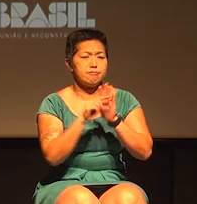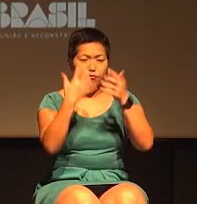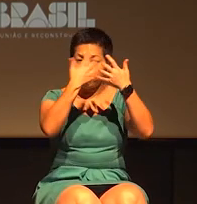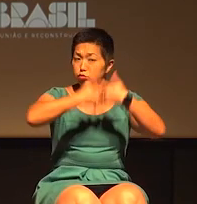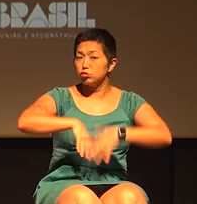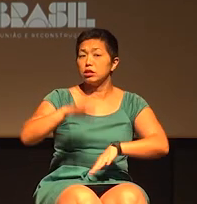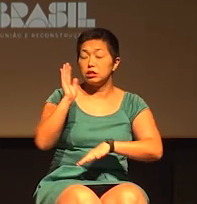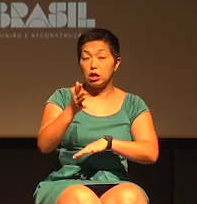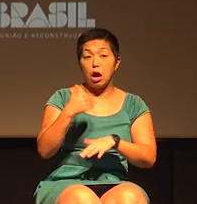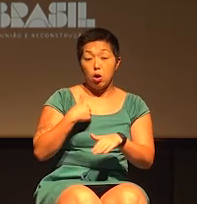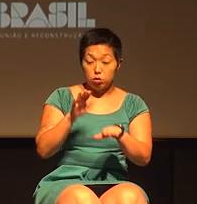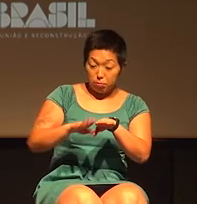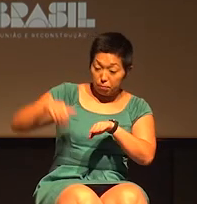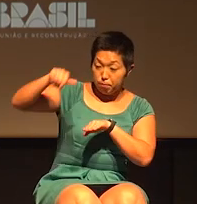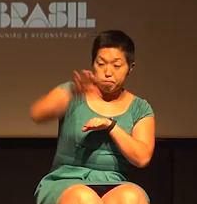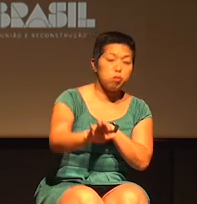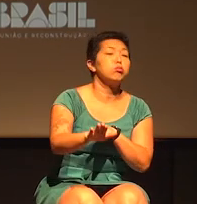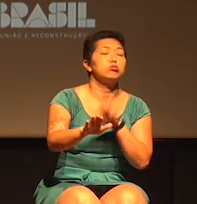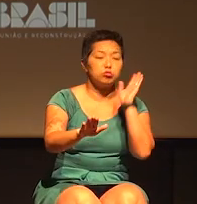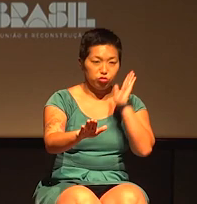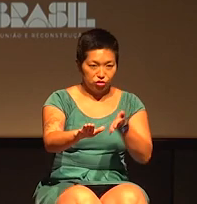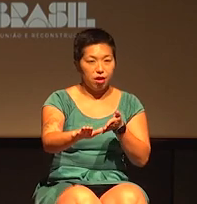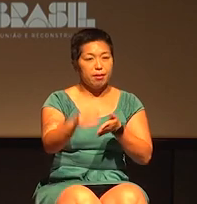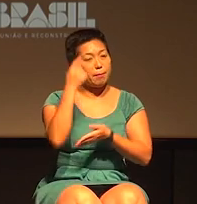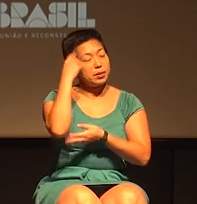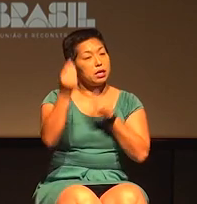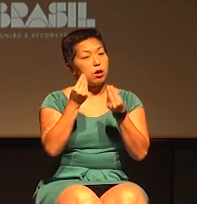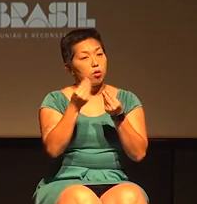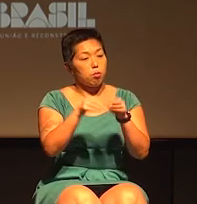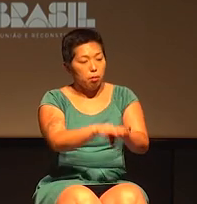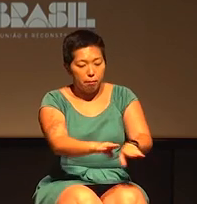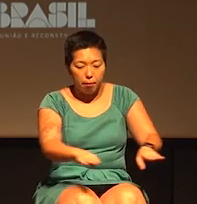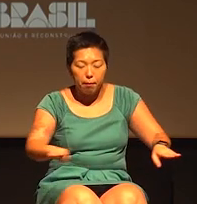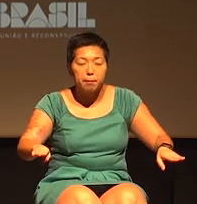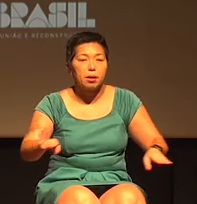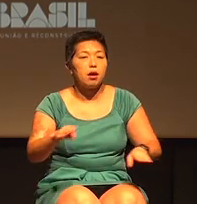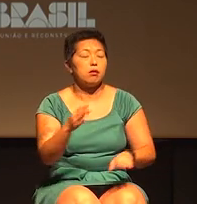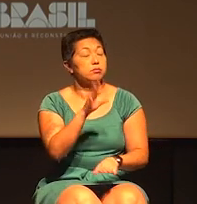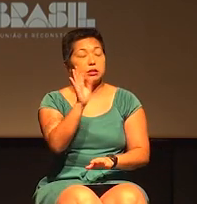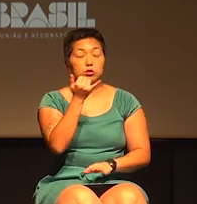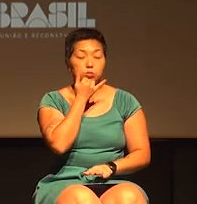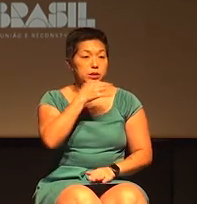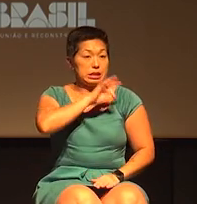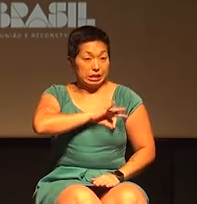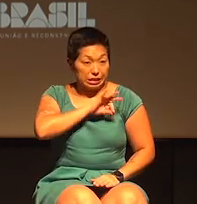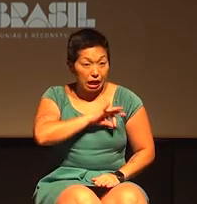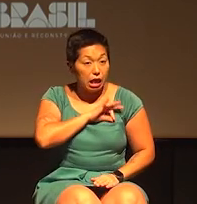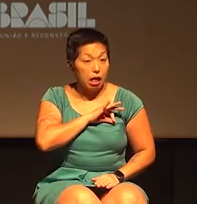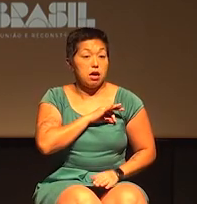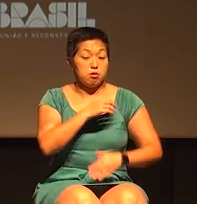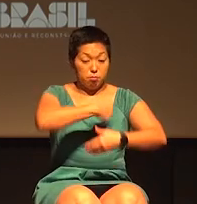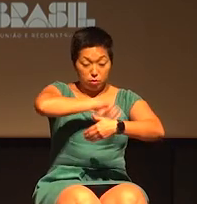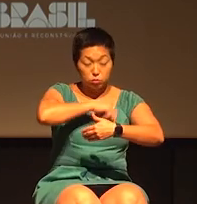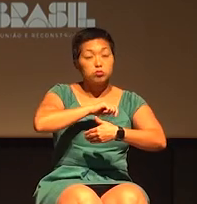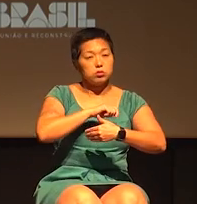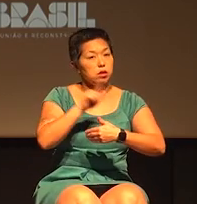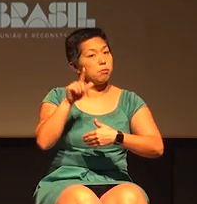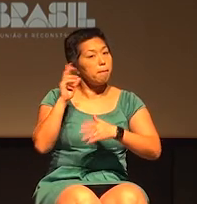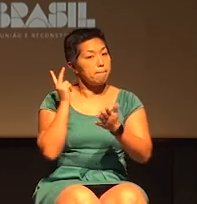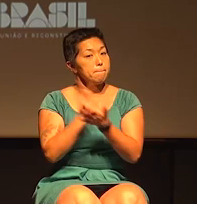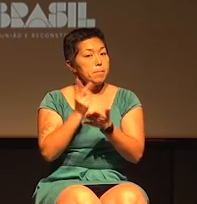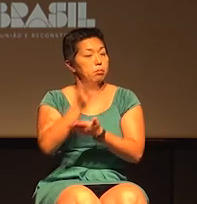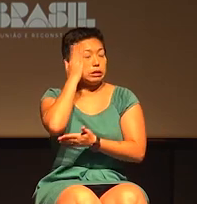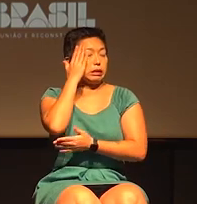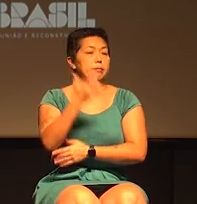hoje em dia eles já estão um passo à frente assim eles já estão pensando em piso para as cozinheiras eles já estão e com toda a crise que tá acontecendo